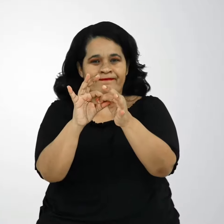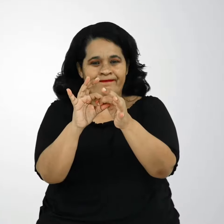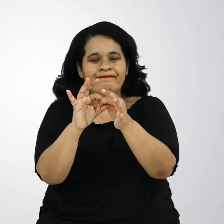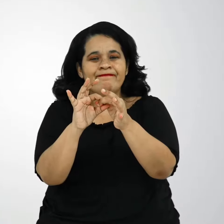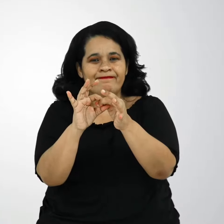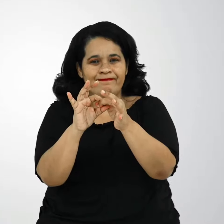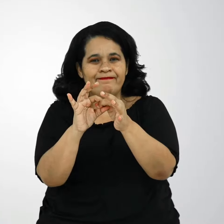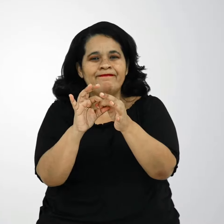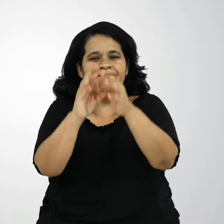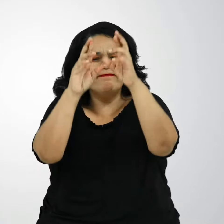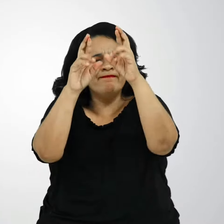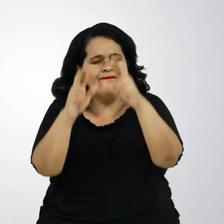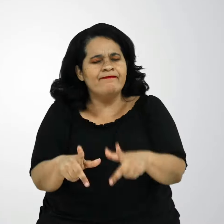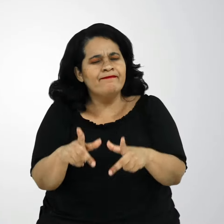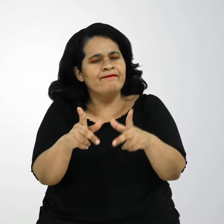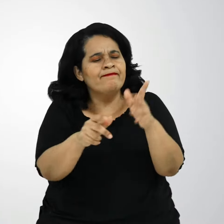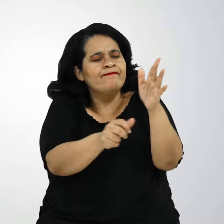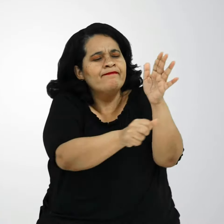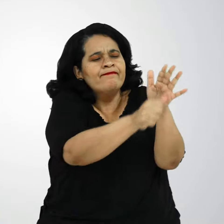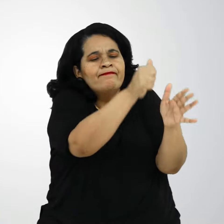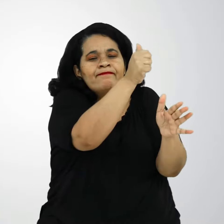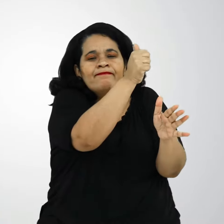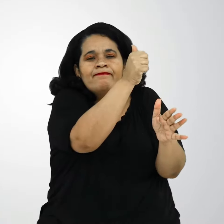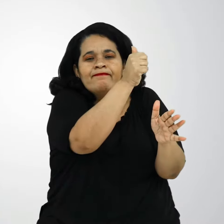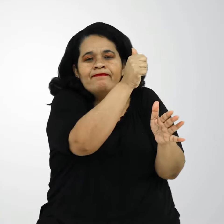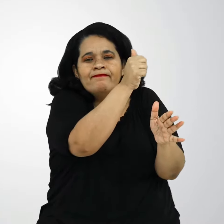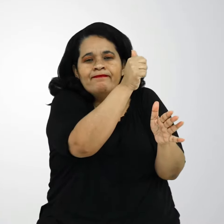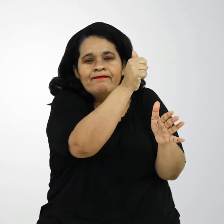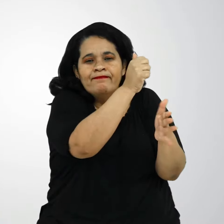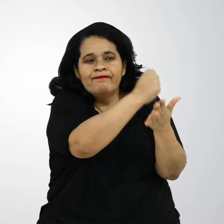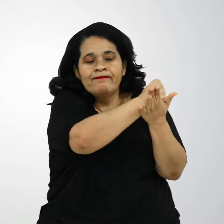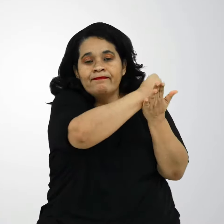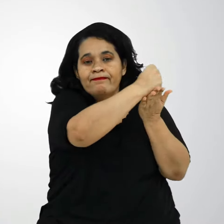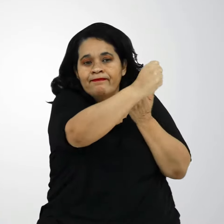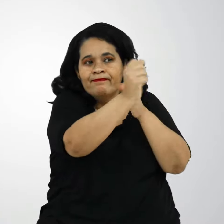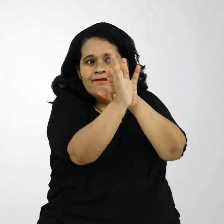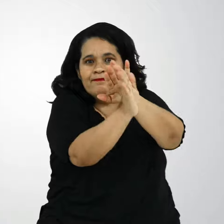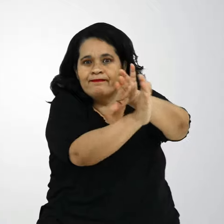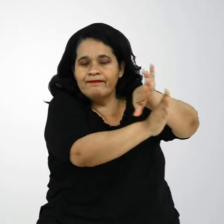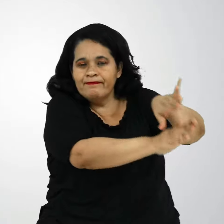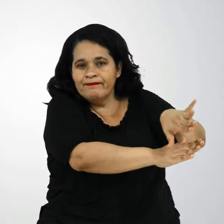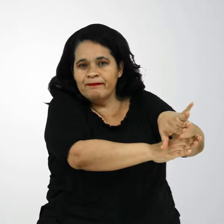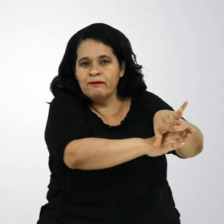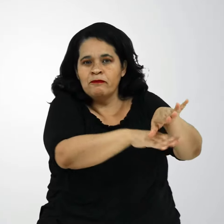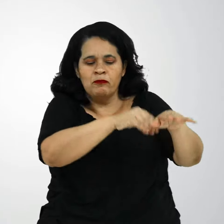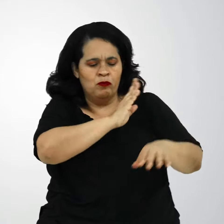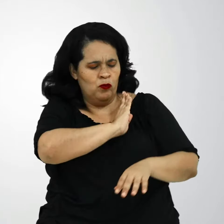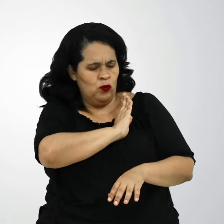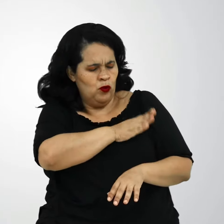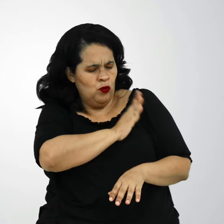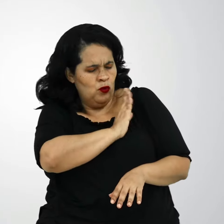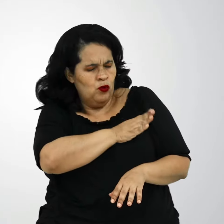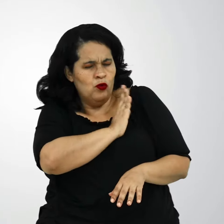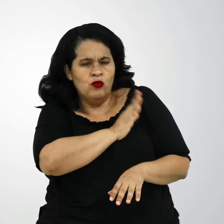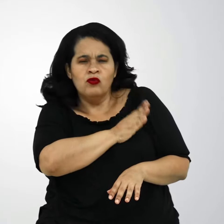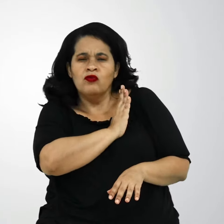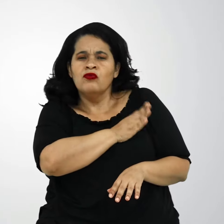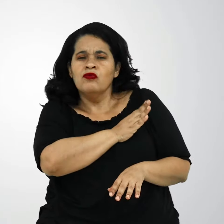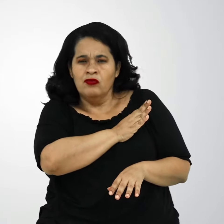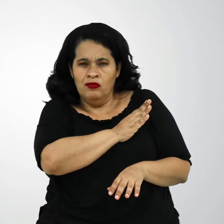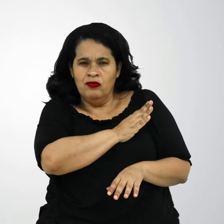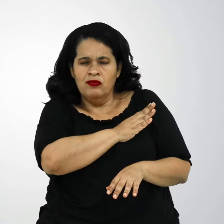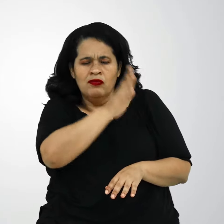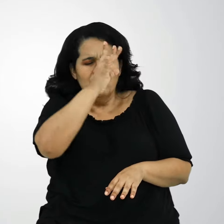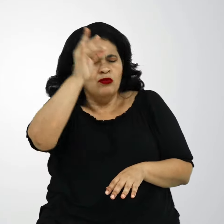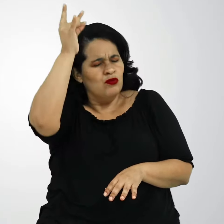diferente da primeira, né? Uma aliança não gravada mais em tábuas de pedra, mas no coração, né? Que ele colocaria o